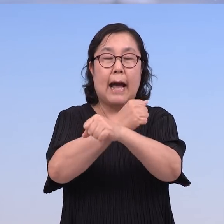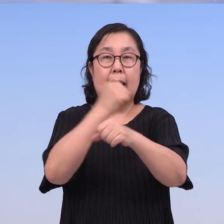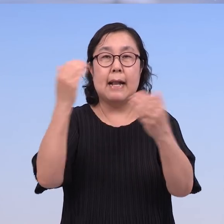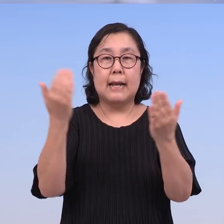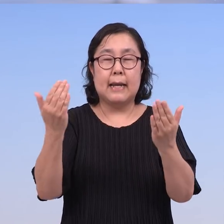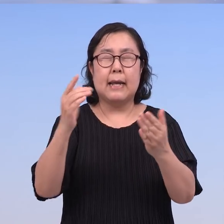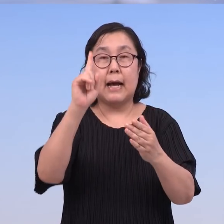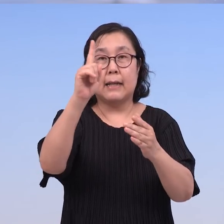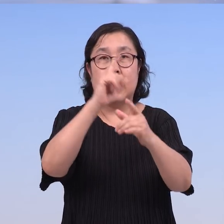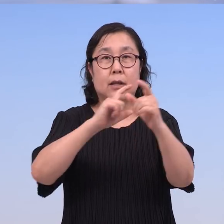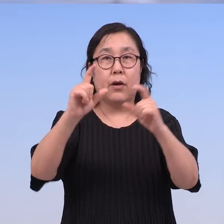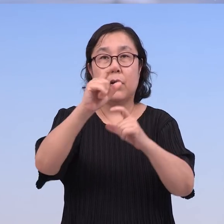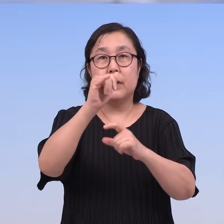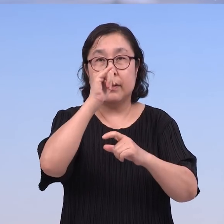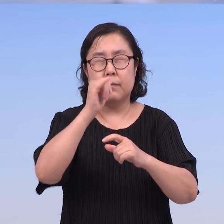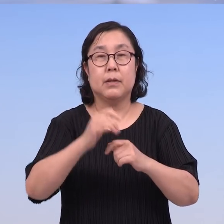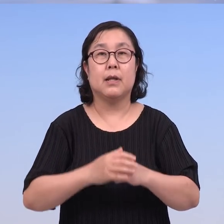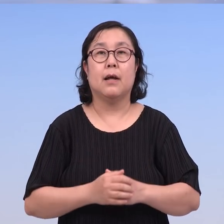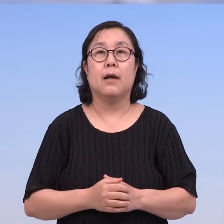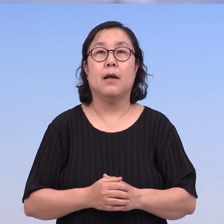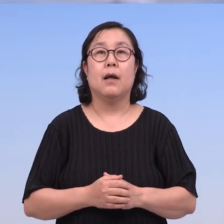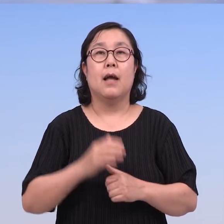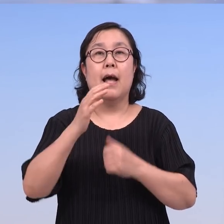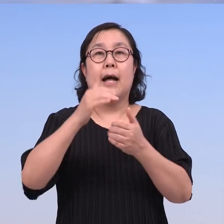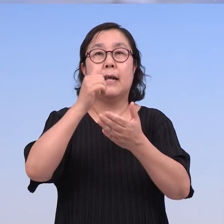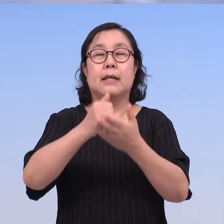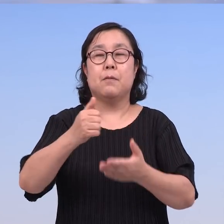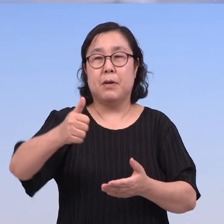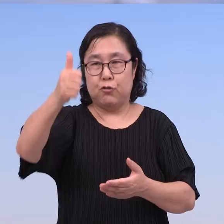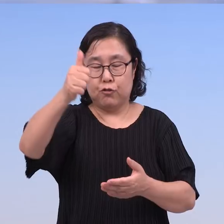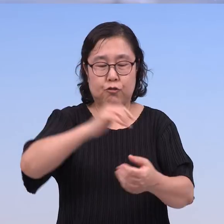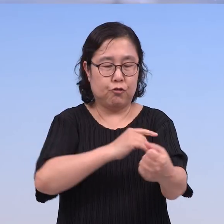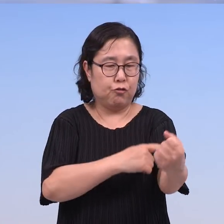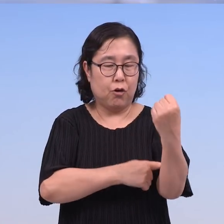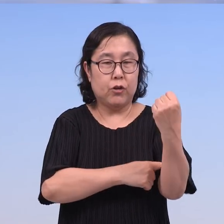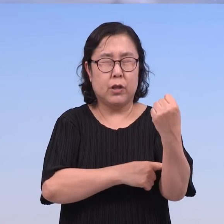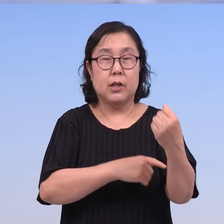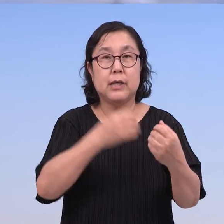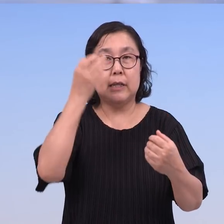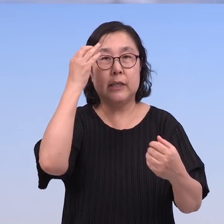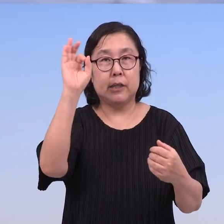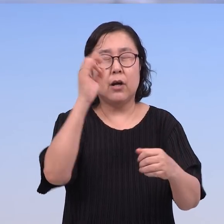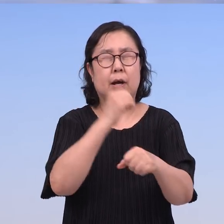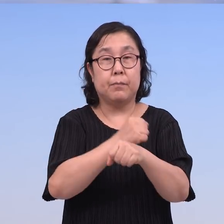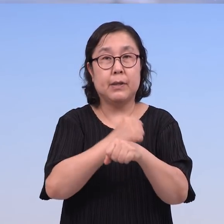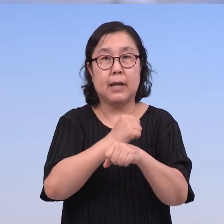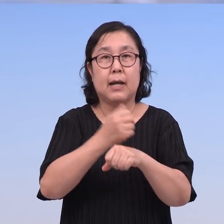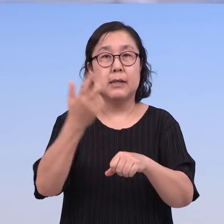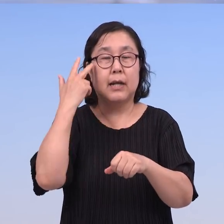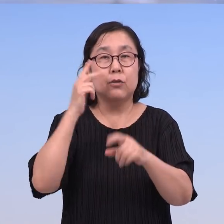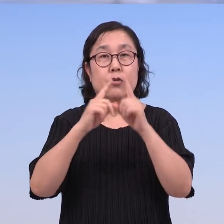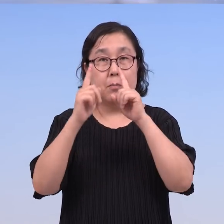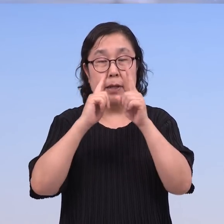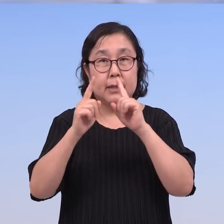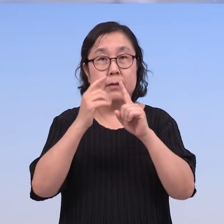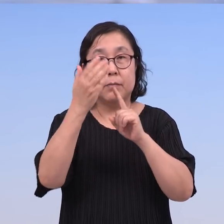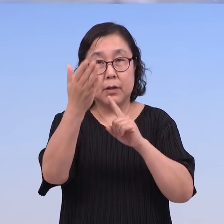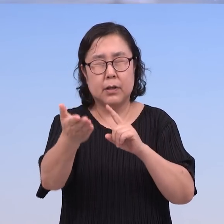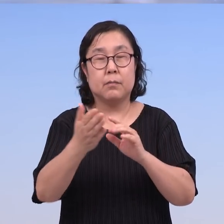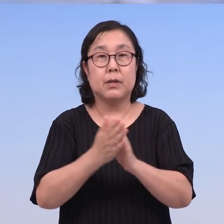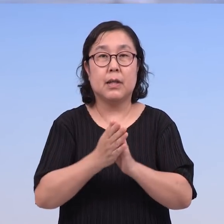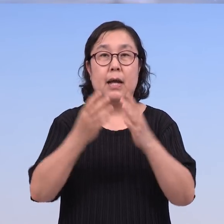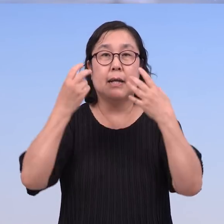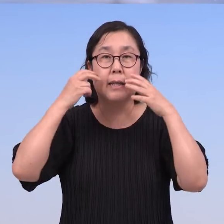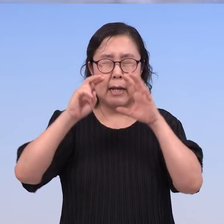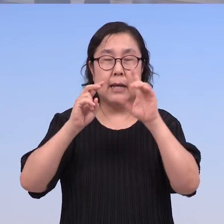하나 더 있는데요, 하나님의 주권을 인정하는 거예요. 지난주 말씀드렸죠? 다니엘